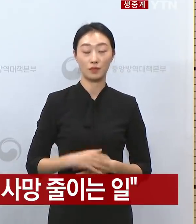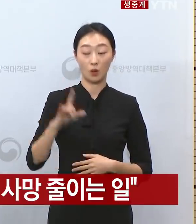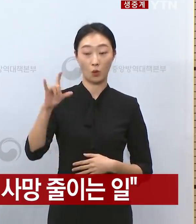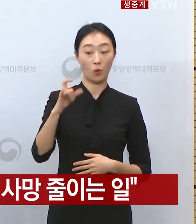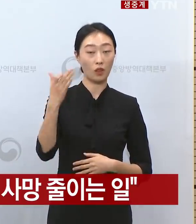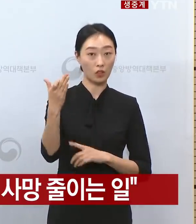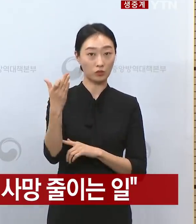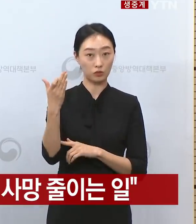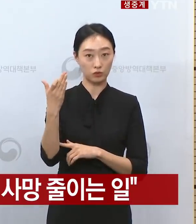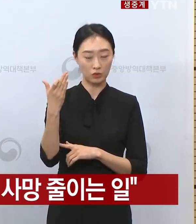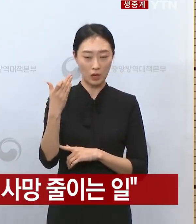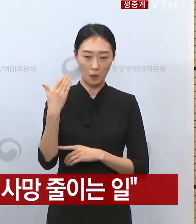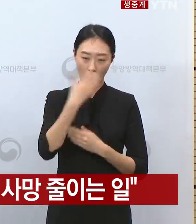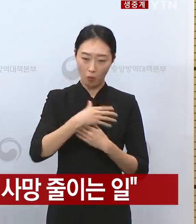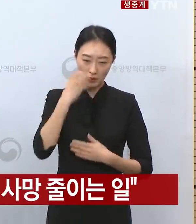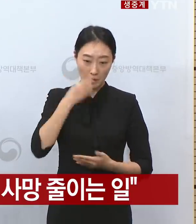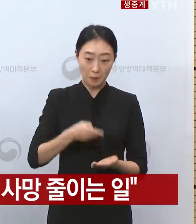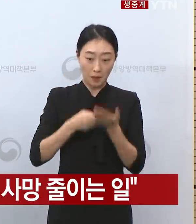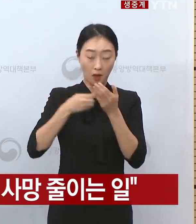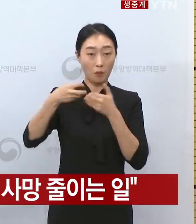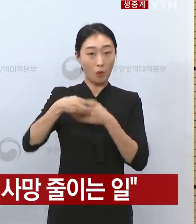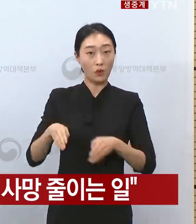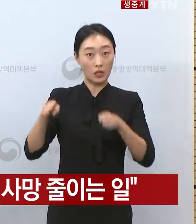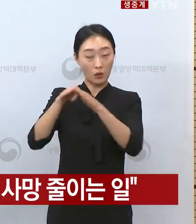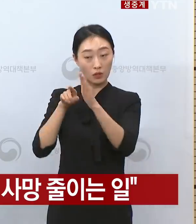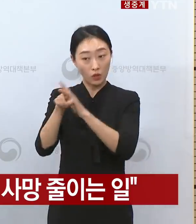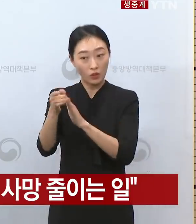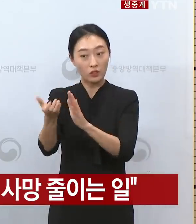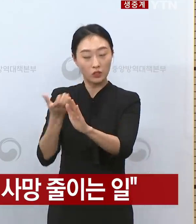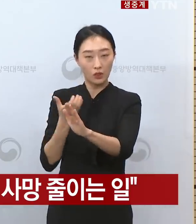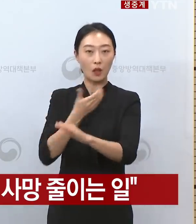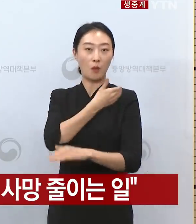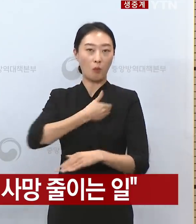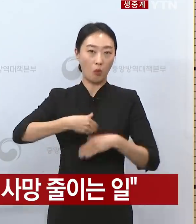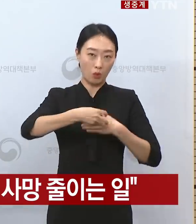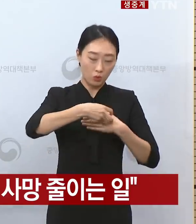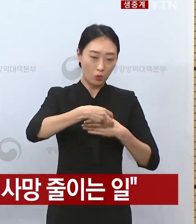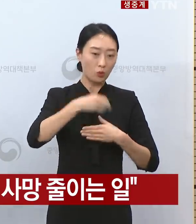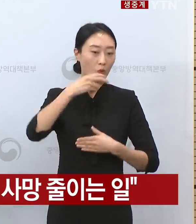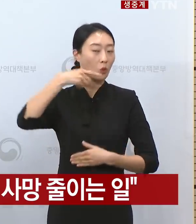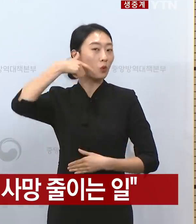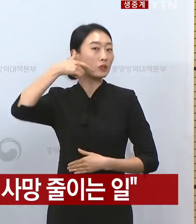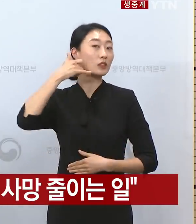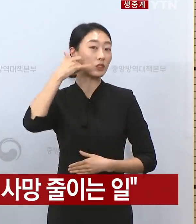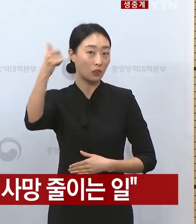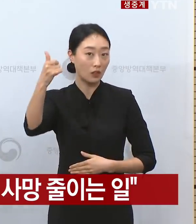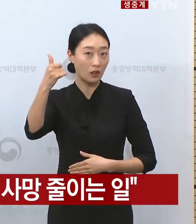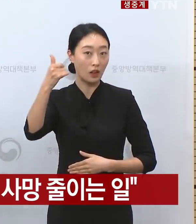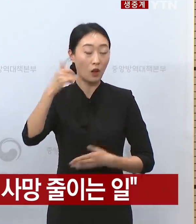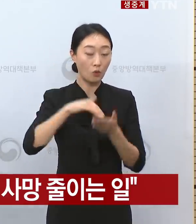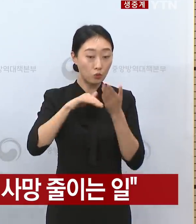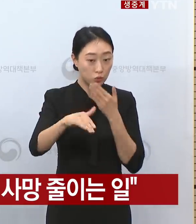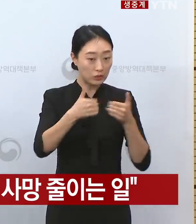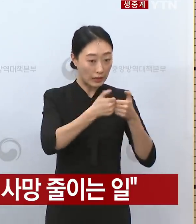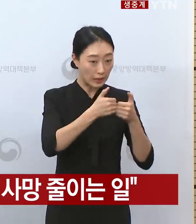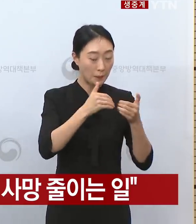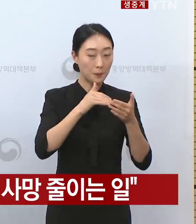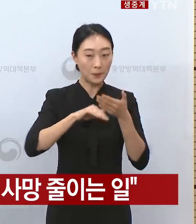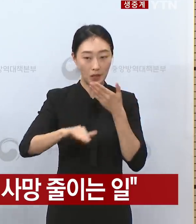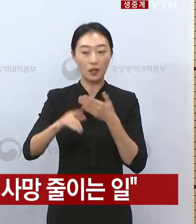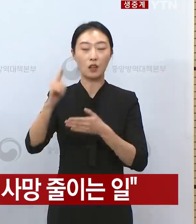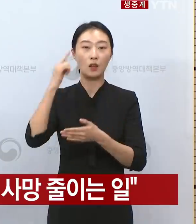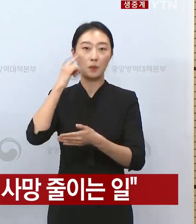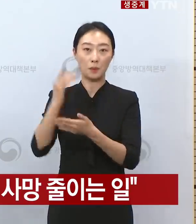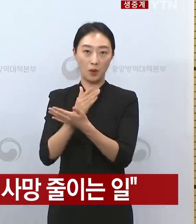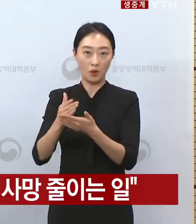코로나19 증상으로 의료기관 방문 전에는 반드시 콜센터, 보건소를 문의하시고 선별진료소를 우선 방문하여 진료받으실